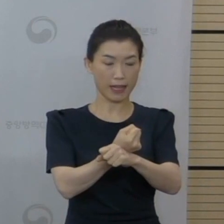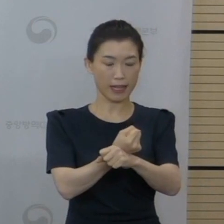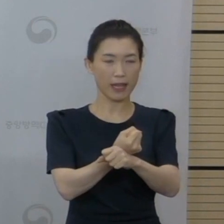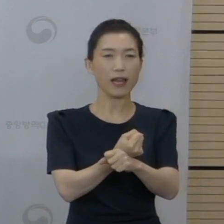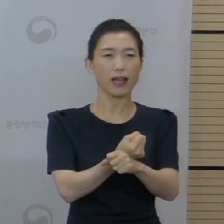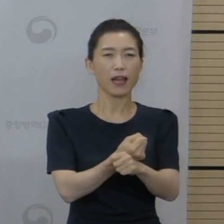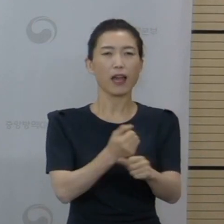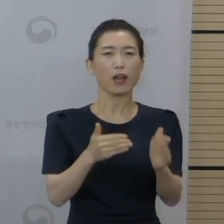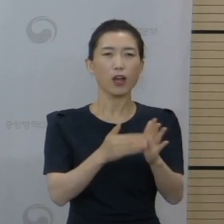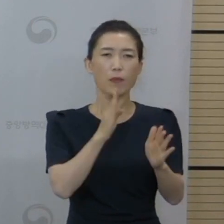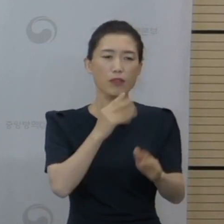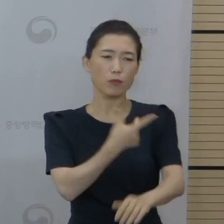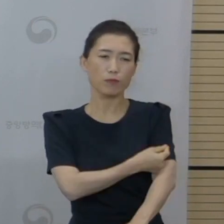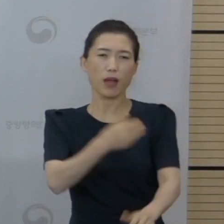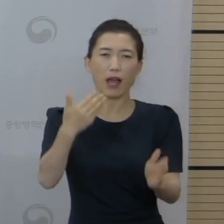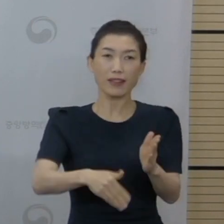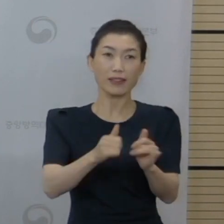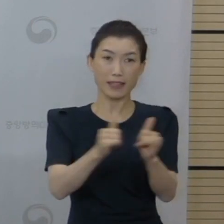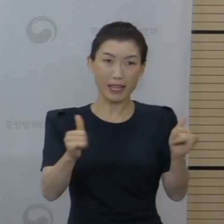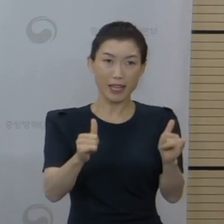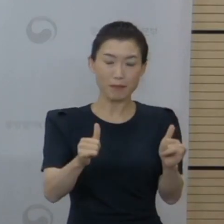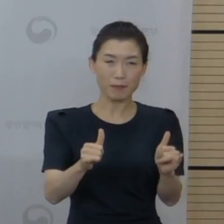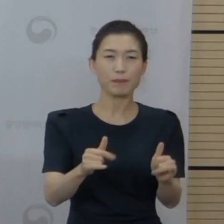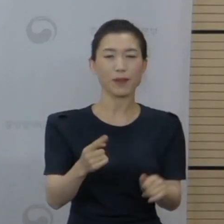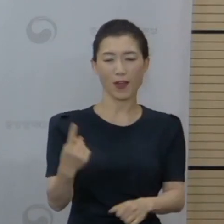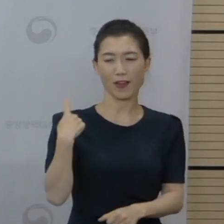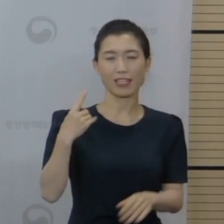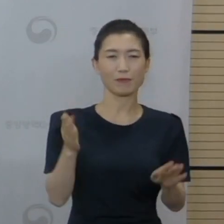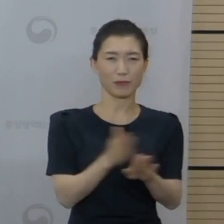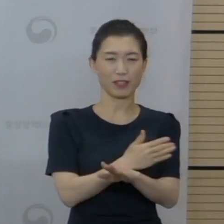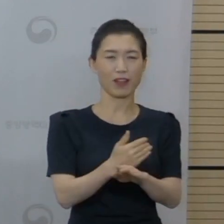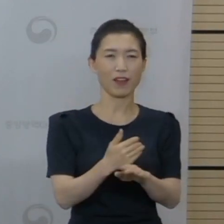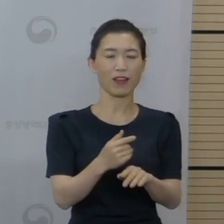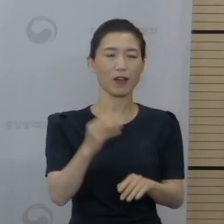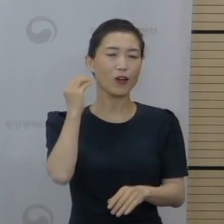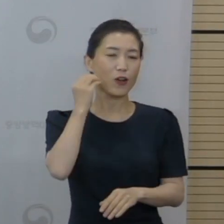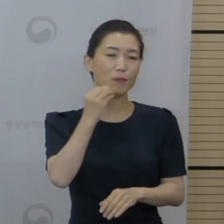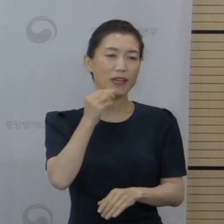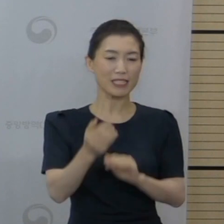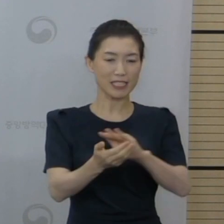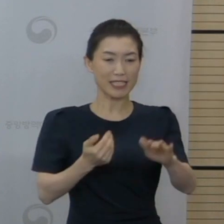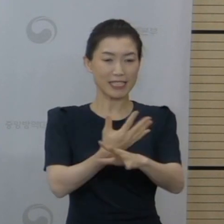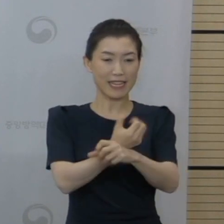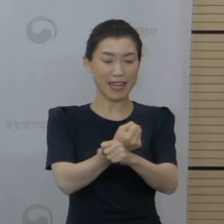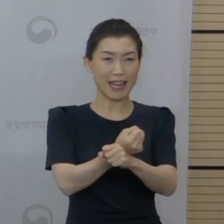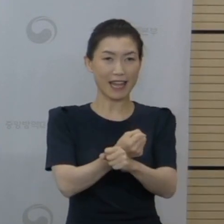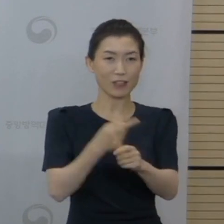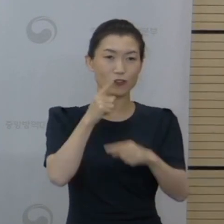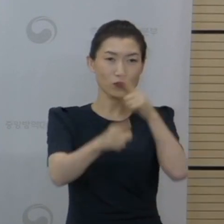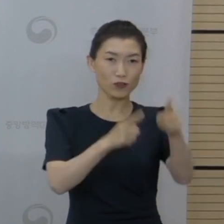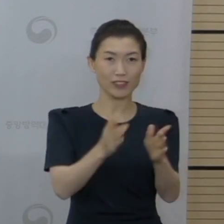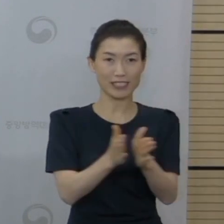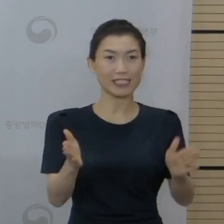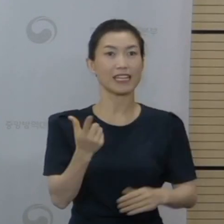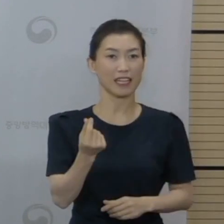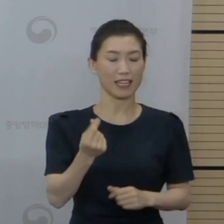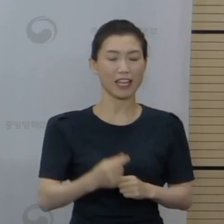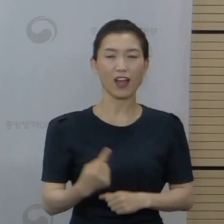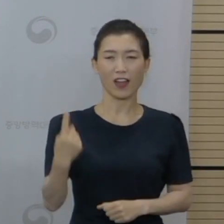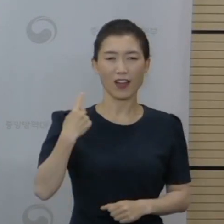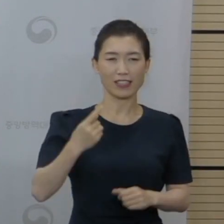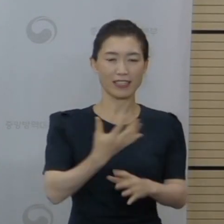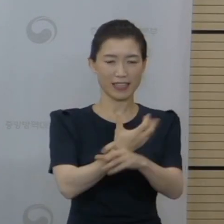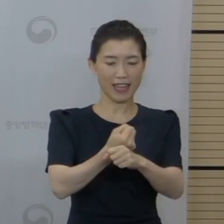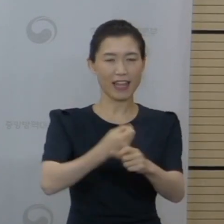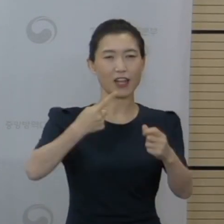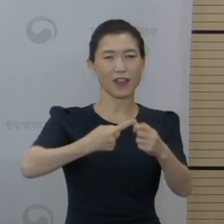완료하지 못한 대상자들에 대해서 어제부터 예방접종 사전 예약을 실시하고 있습니다. 어제는 첫날로